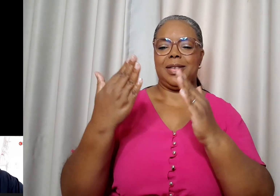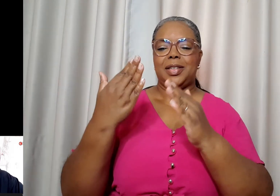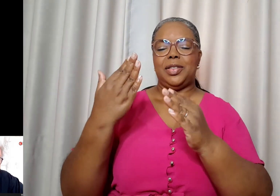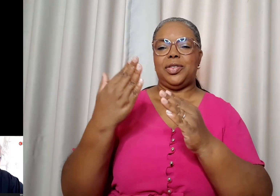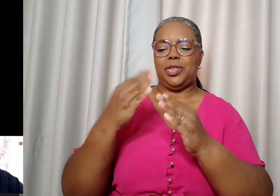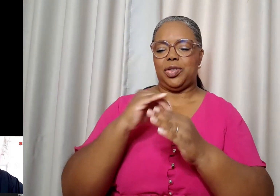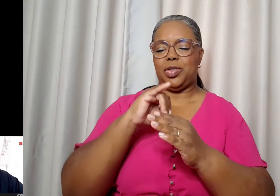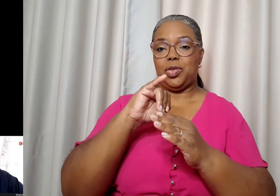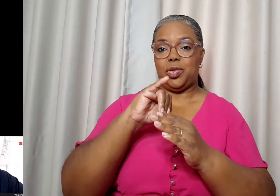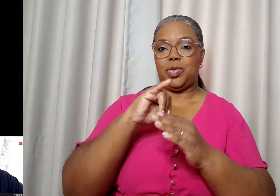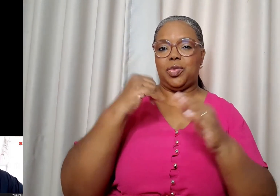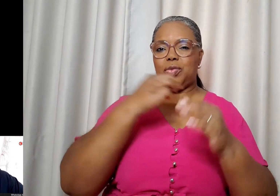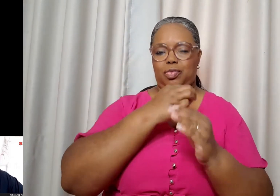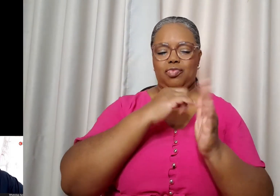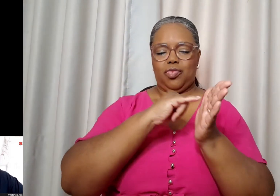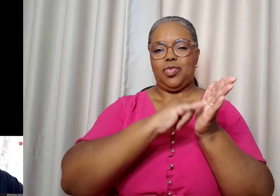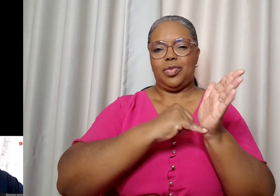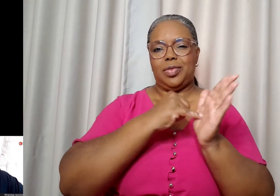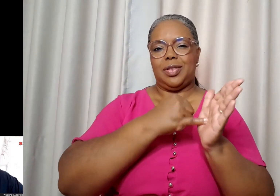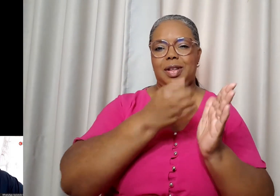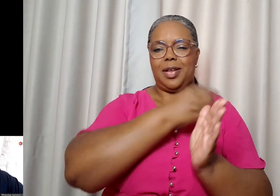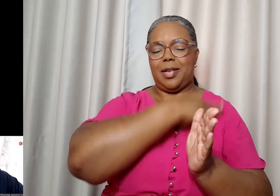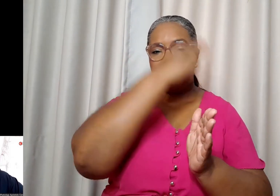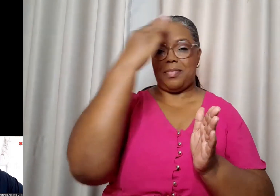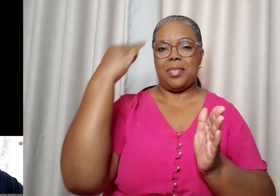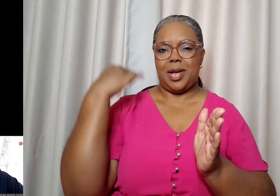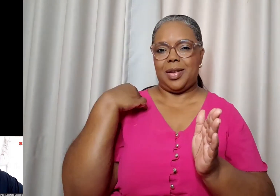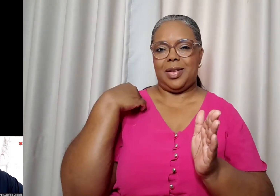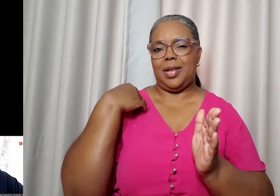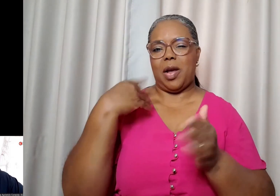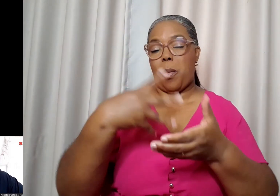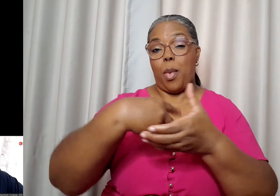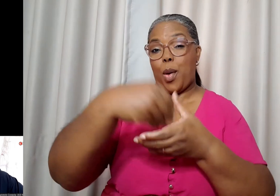Não é nada daquilo que foi nos dito.